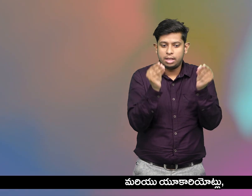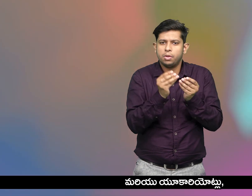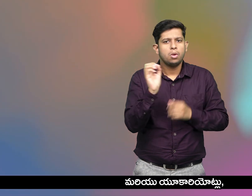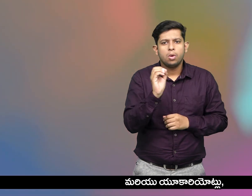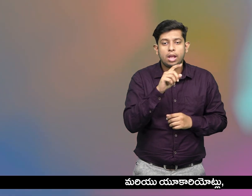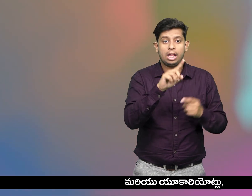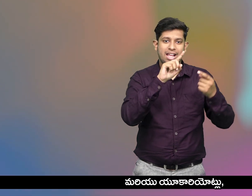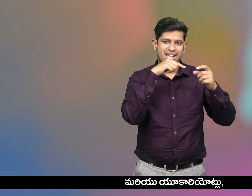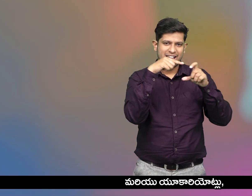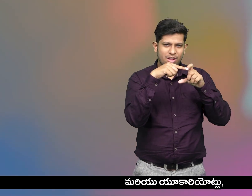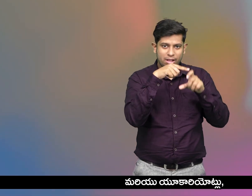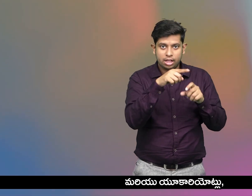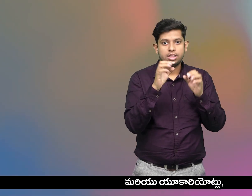మరియు యుకార్యోట్లు